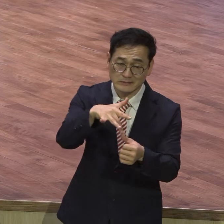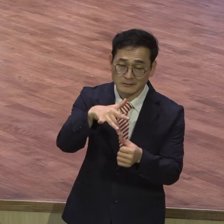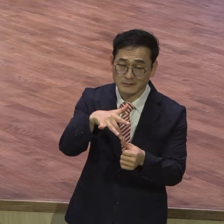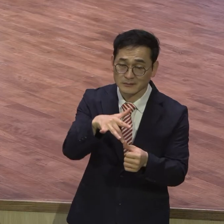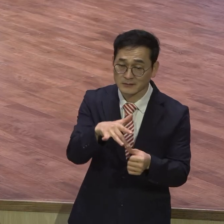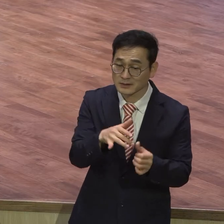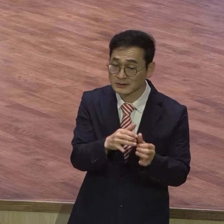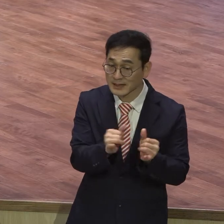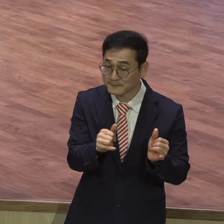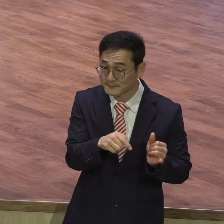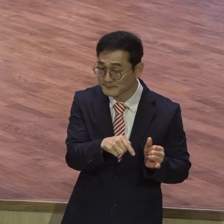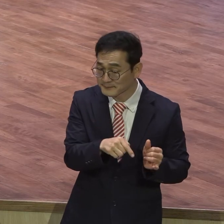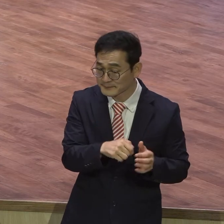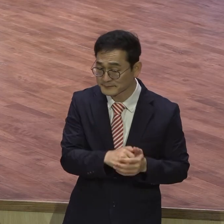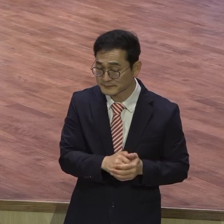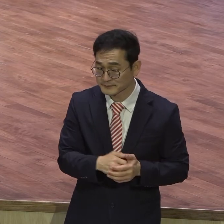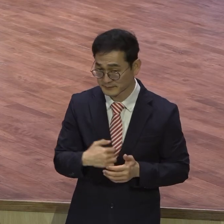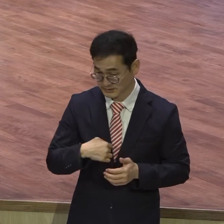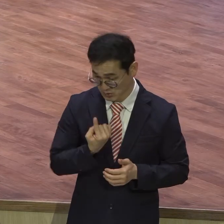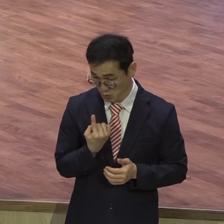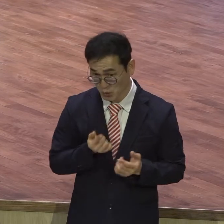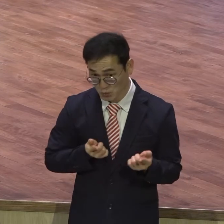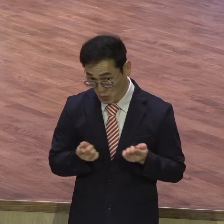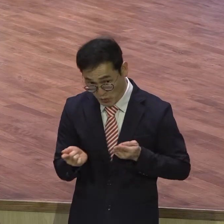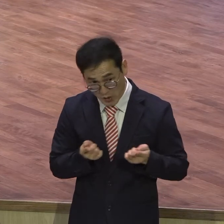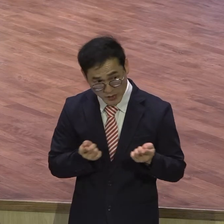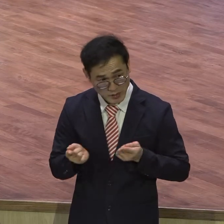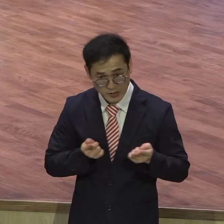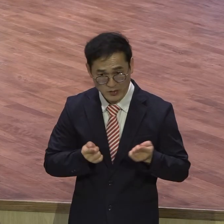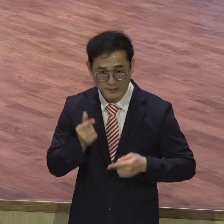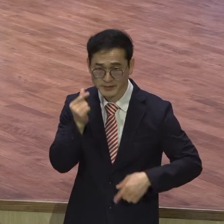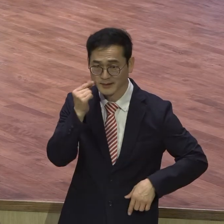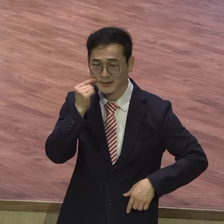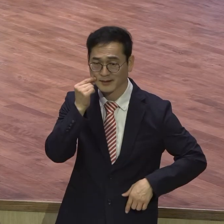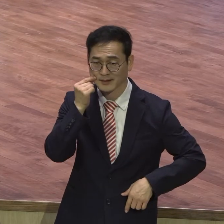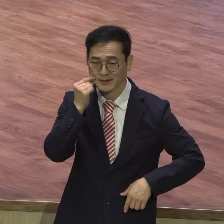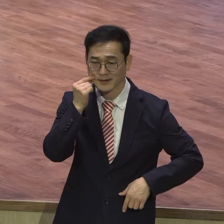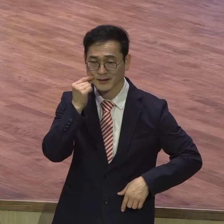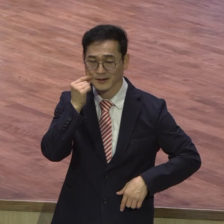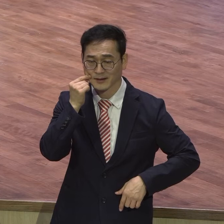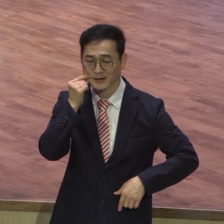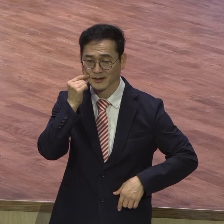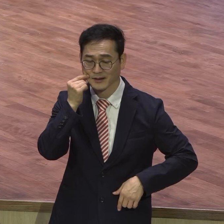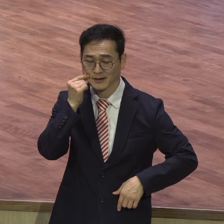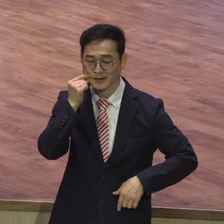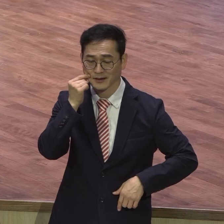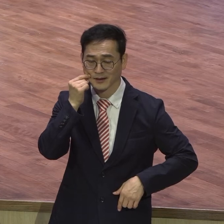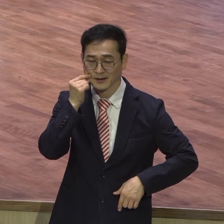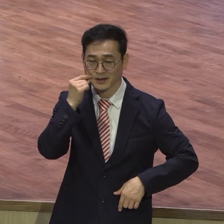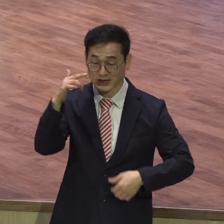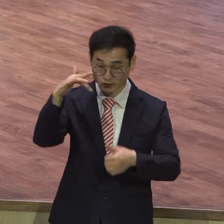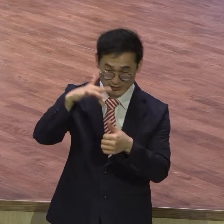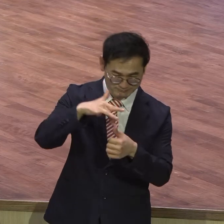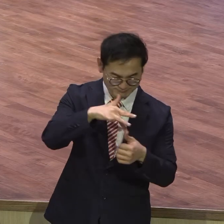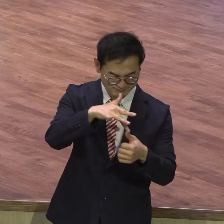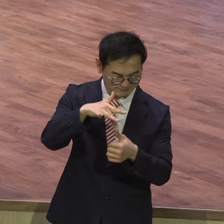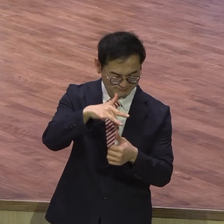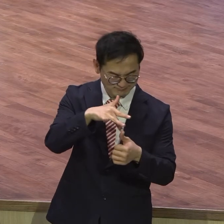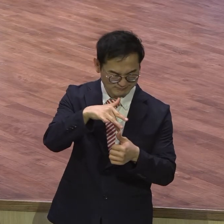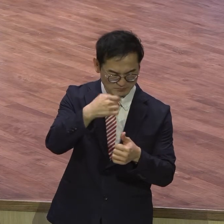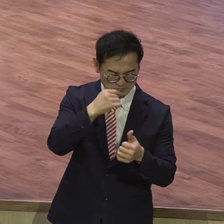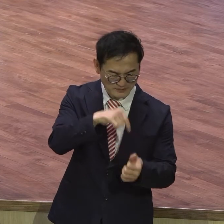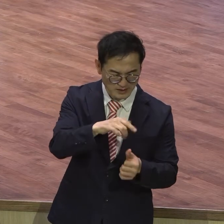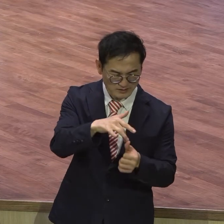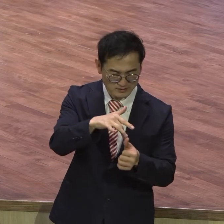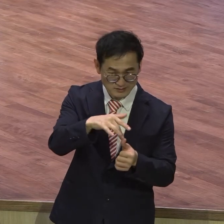자기 조절 능력이 상실됩니다 귀신 조정을 받는 사람은 자기